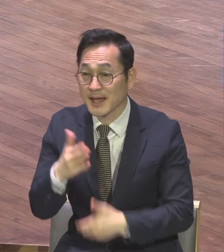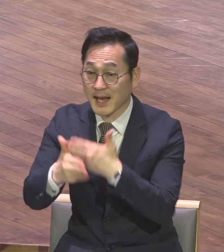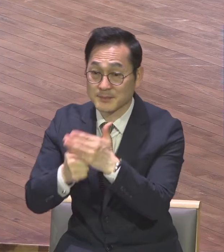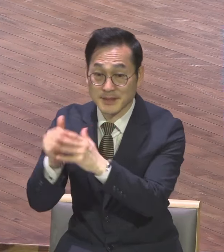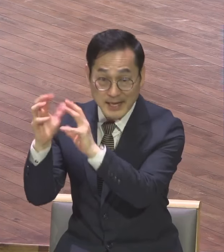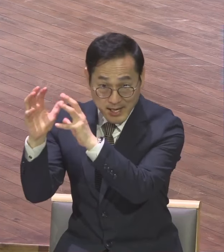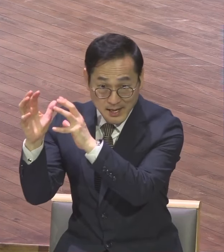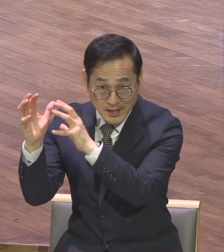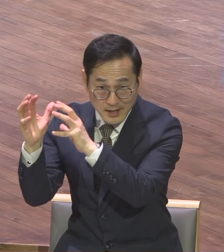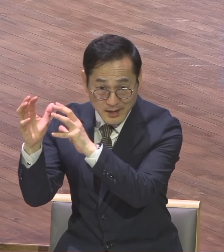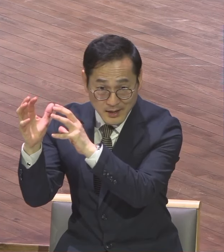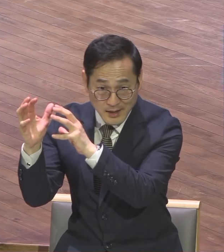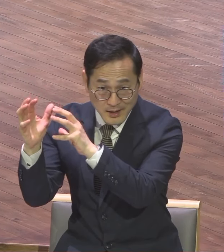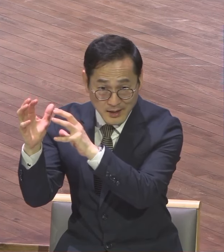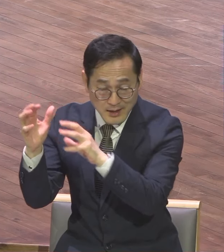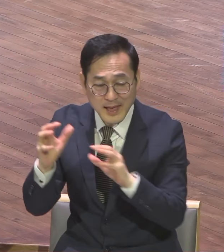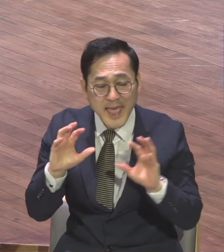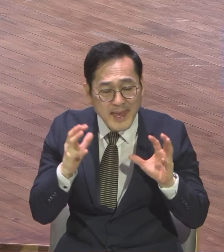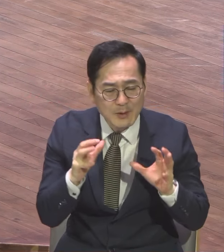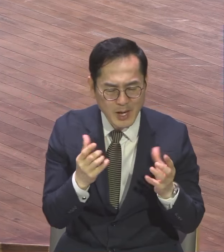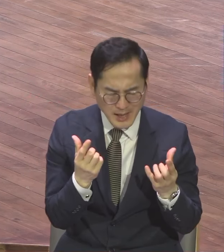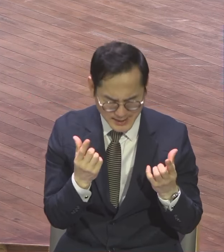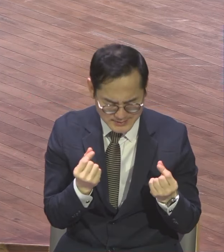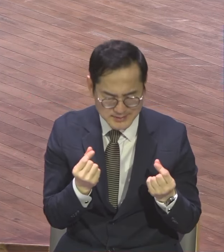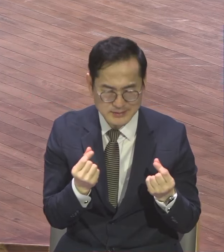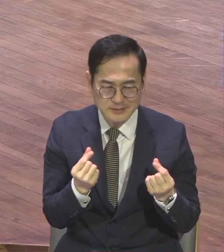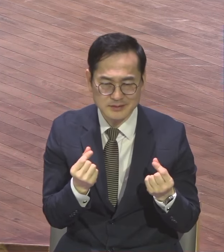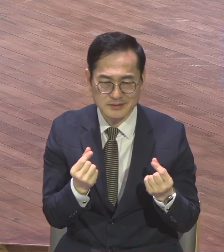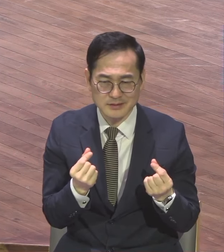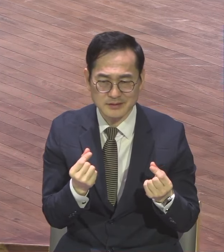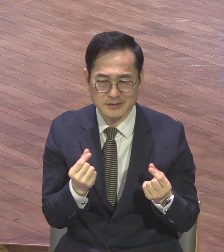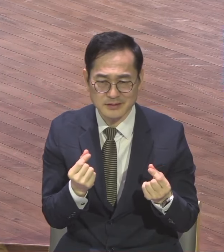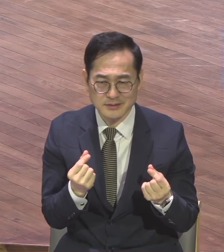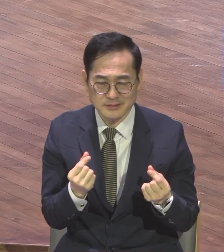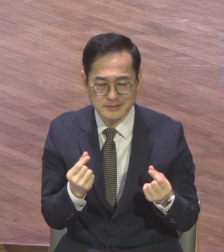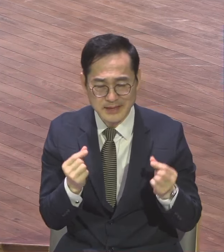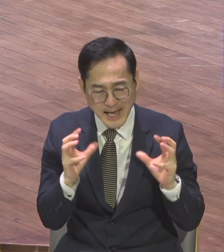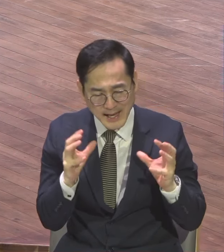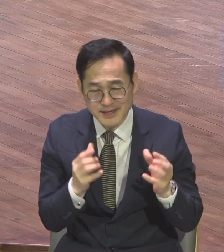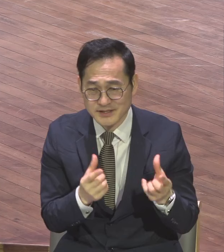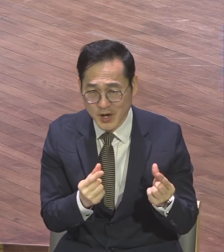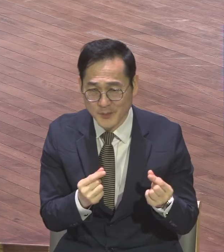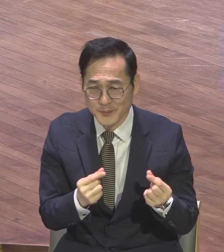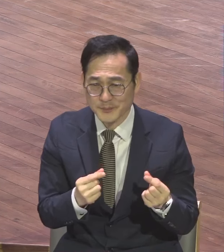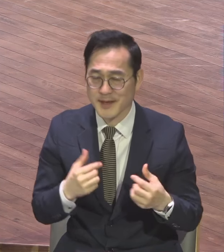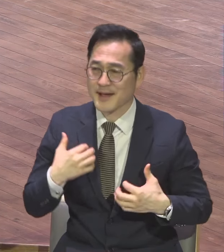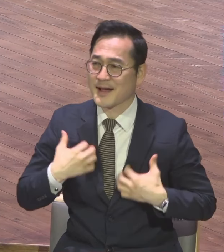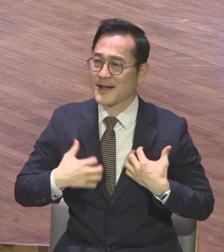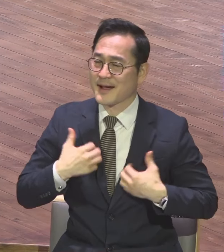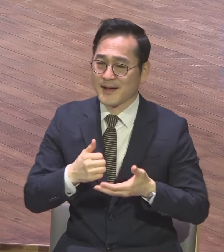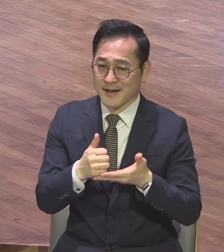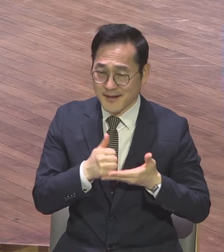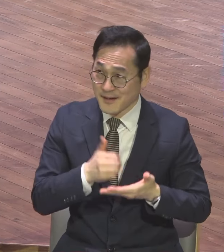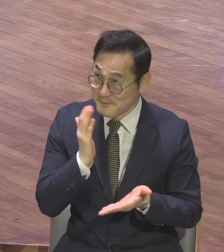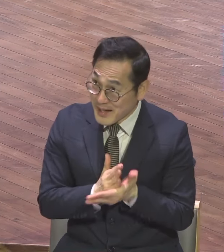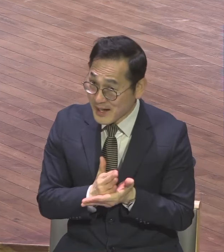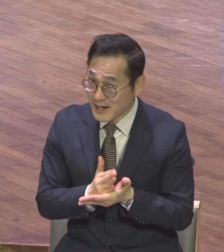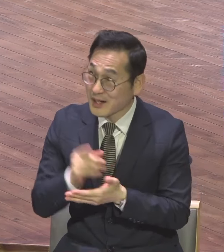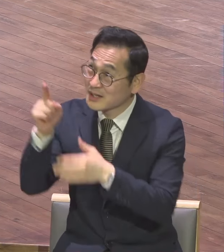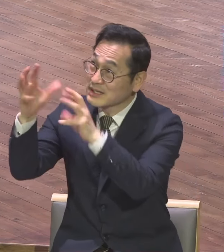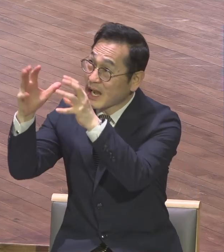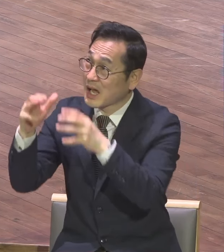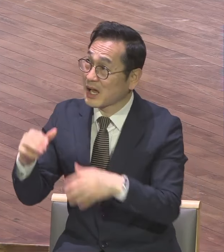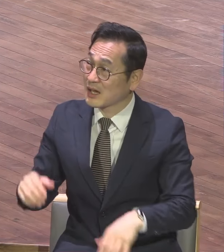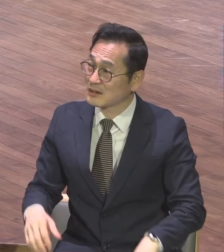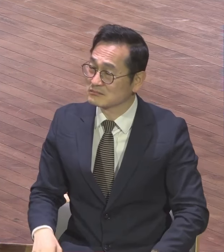나라를 어린 아이와 같이 받들지 않는 자는 결단코 그곳에 들어가지 못한다라고